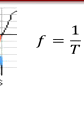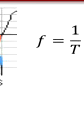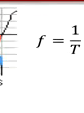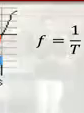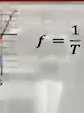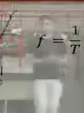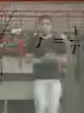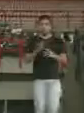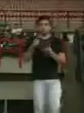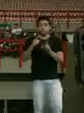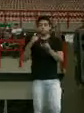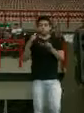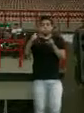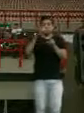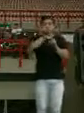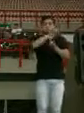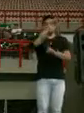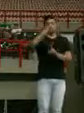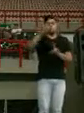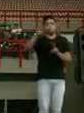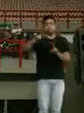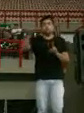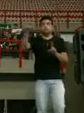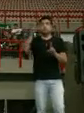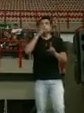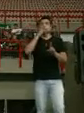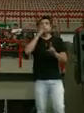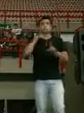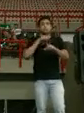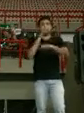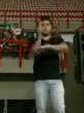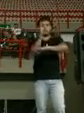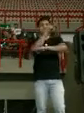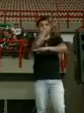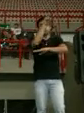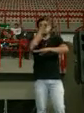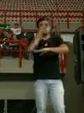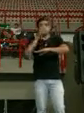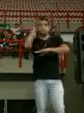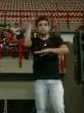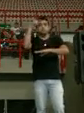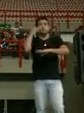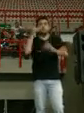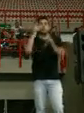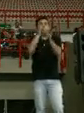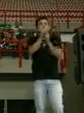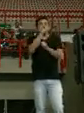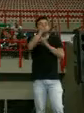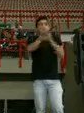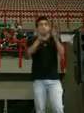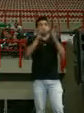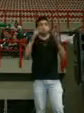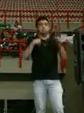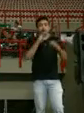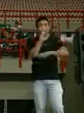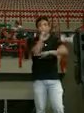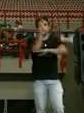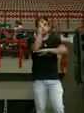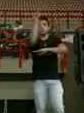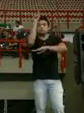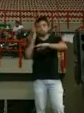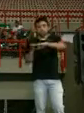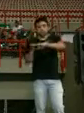O gráfico é de quê mesmo, hein? Querido, quando você pegar uma questão de gráfico, a primeira coisa que você tem que fazer é olhar os eixos do